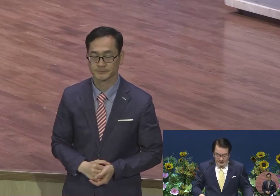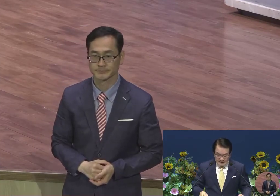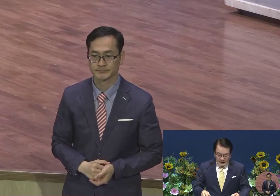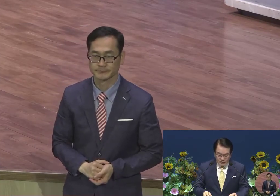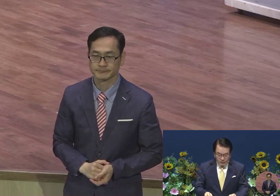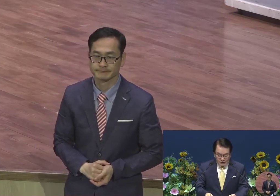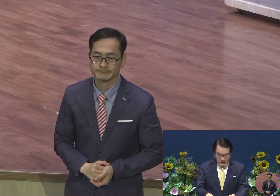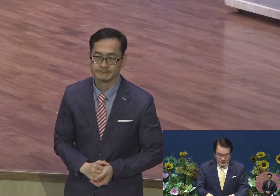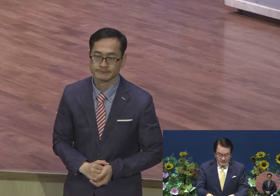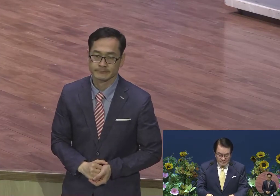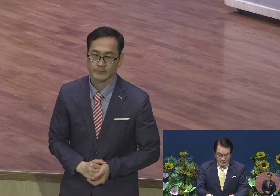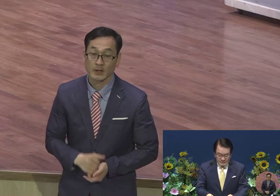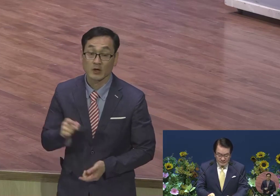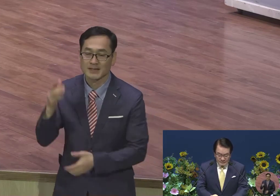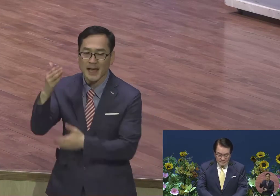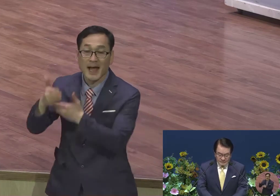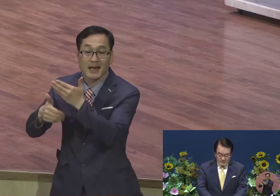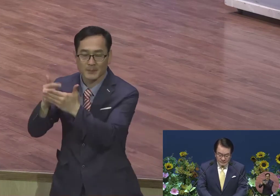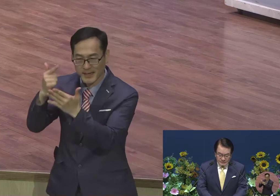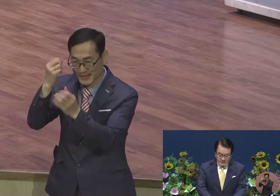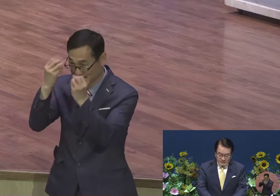창조 원리예요.